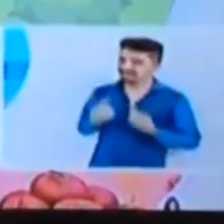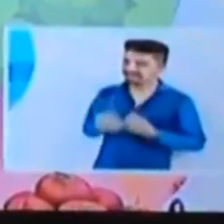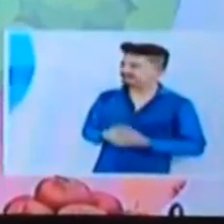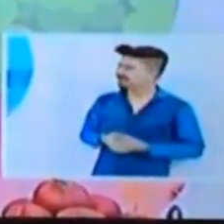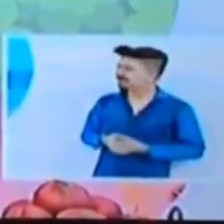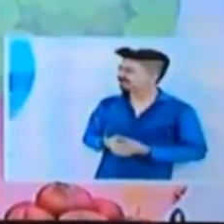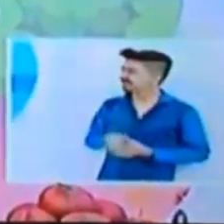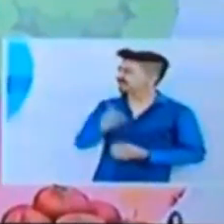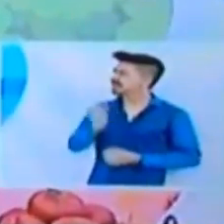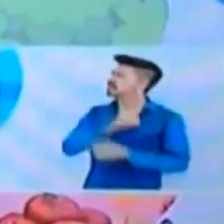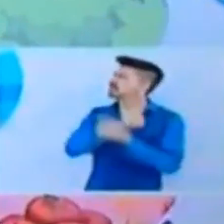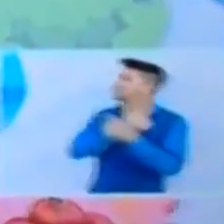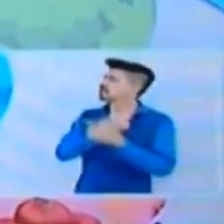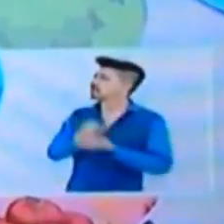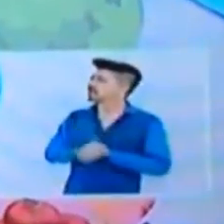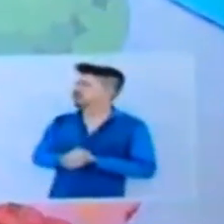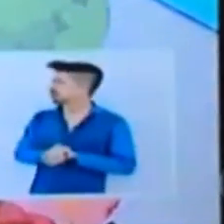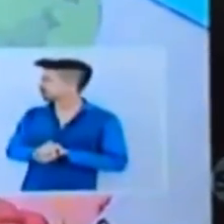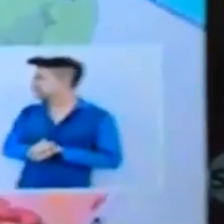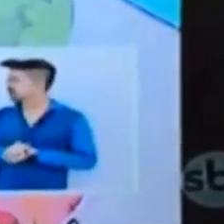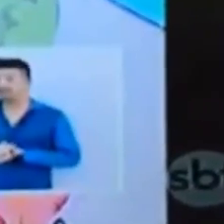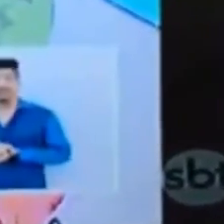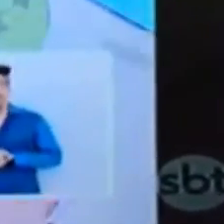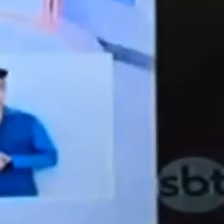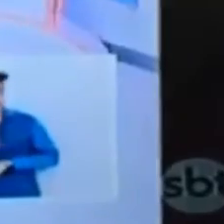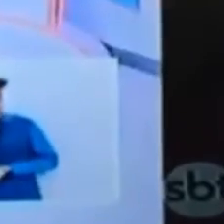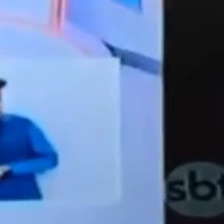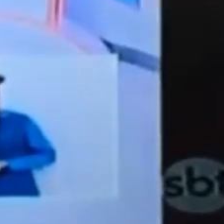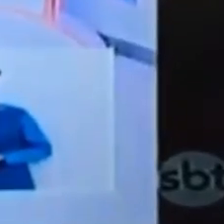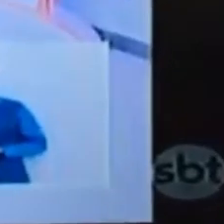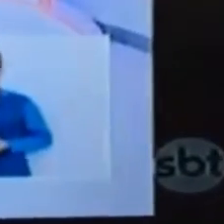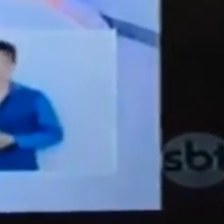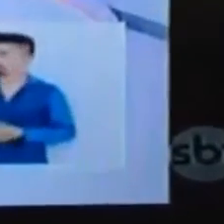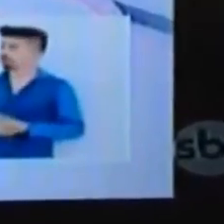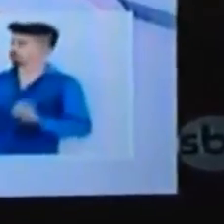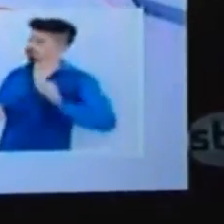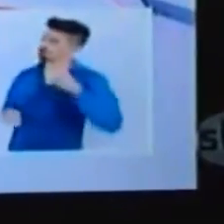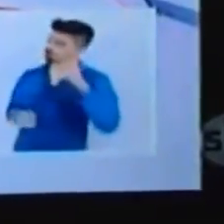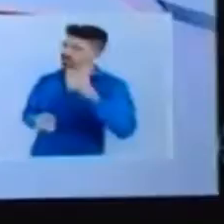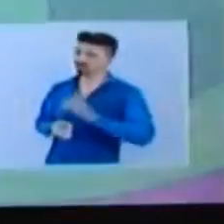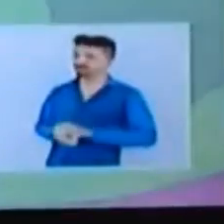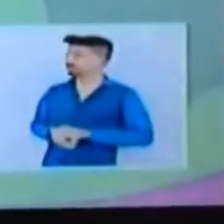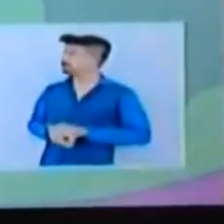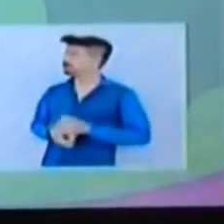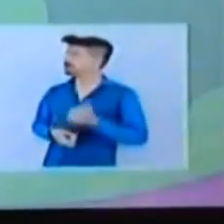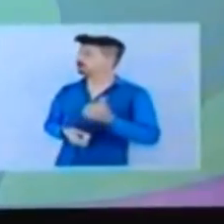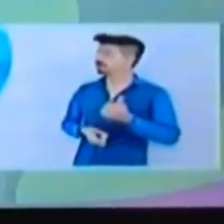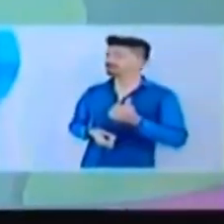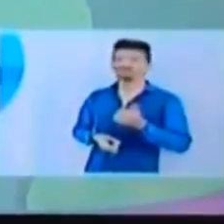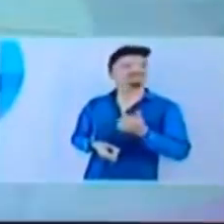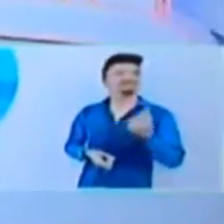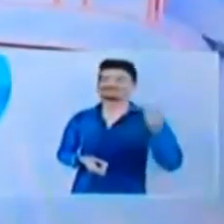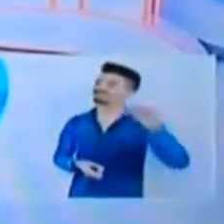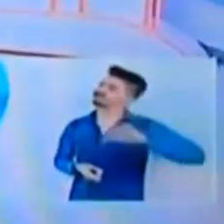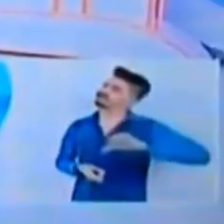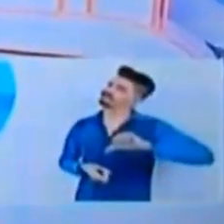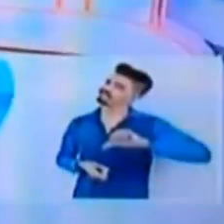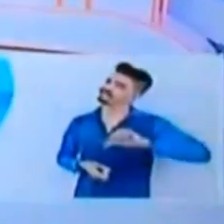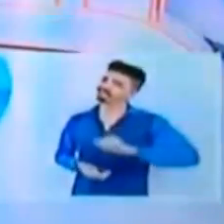Que número, Kaique? 5. Número 5. 1, 2 e... 1,